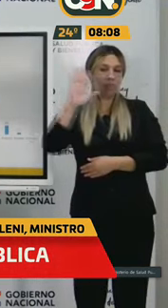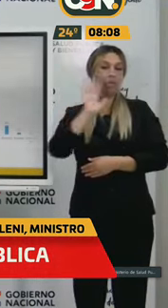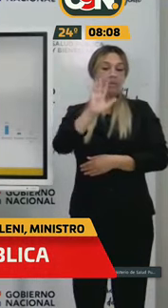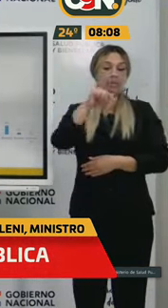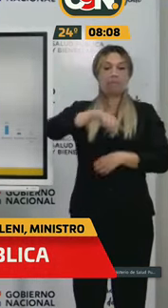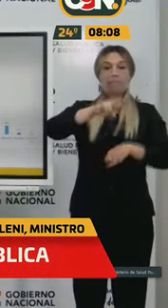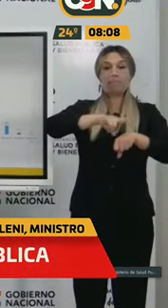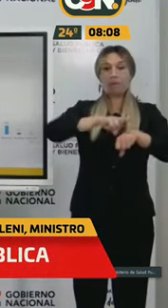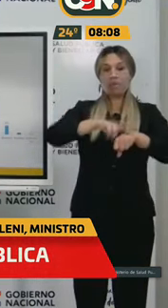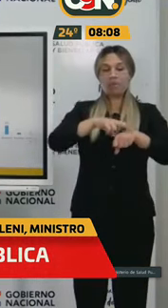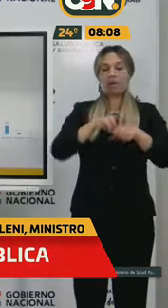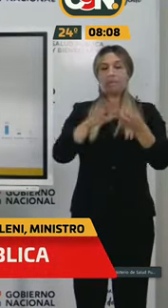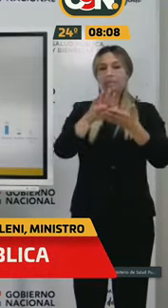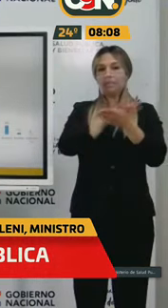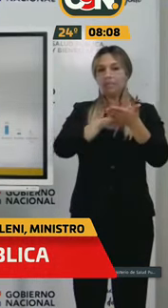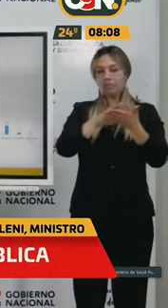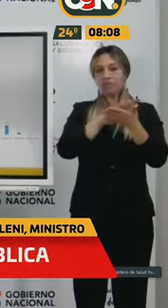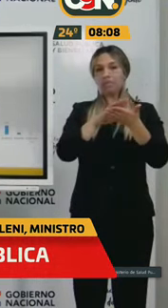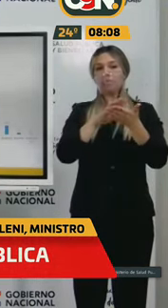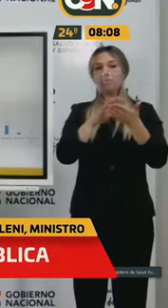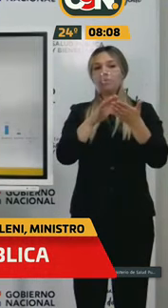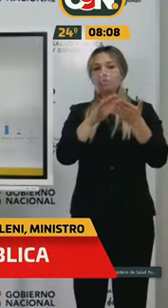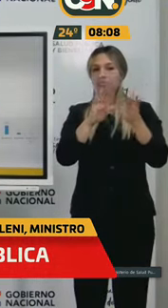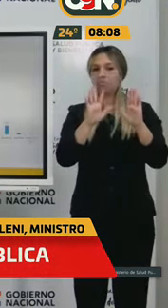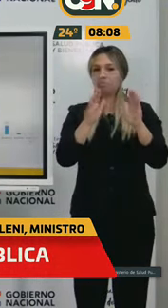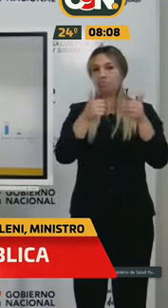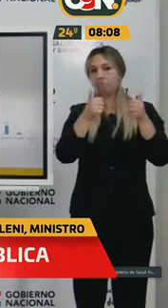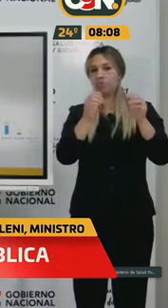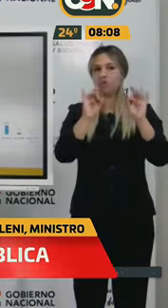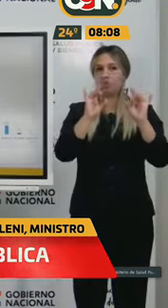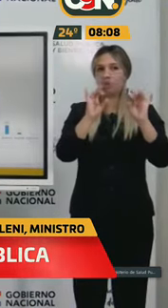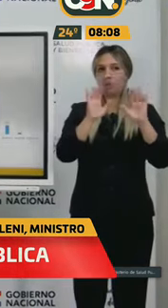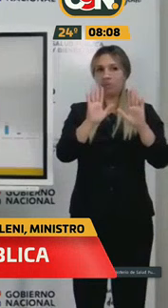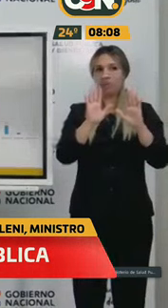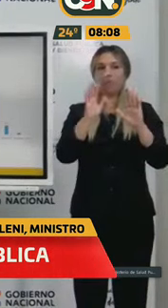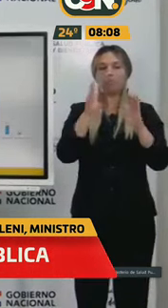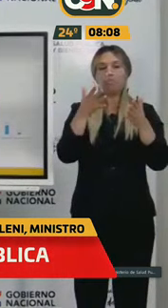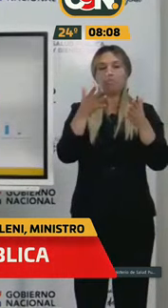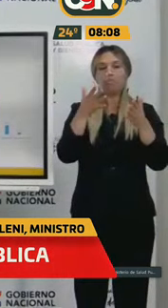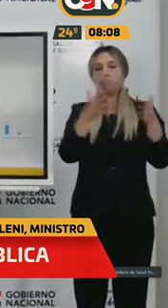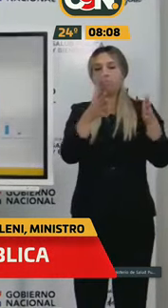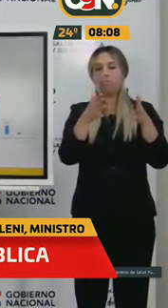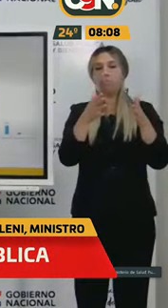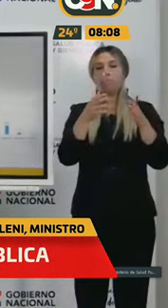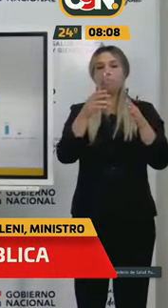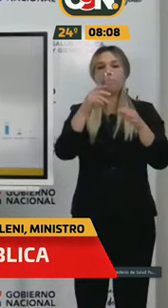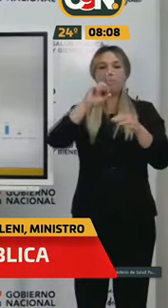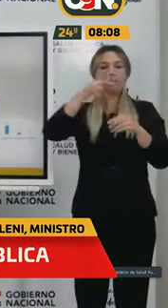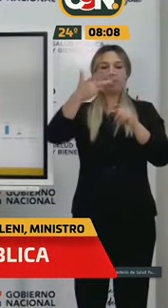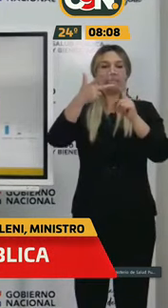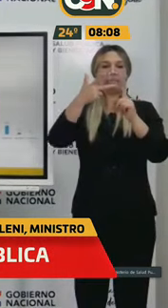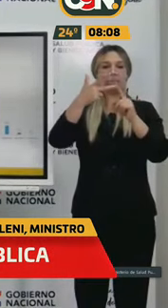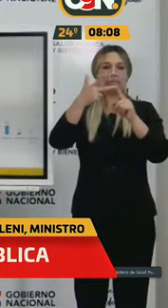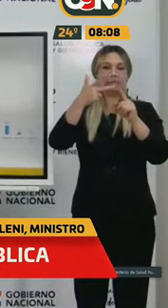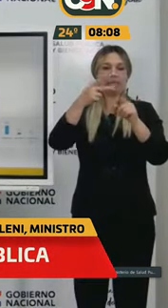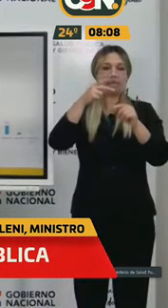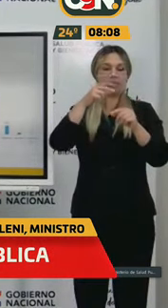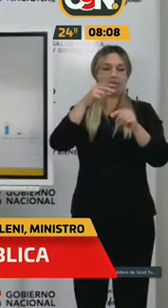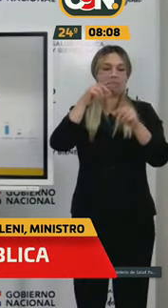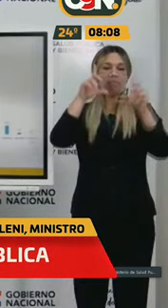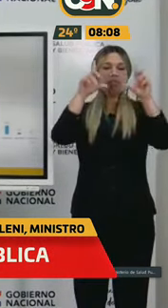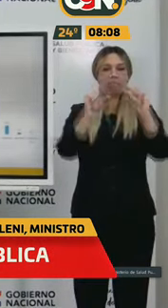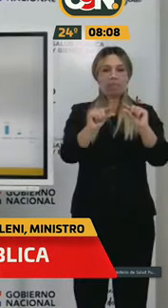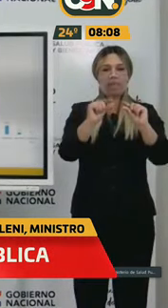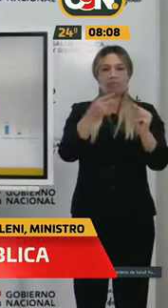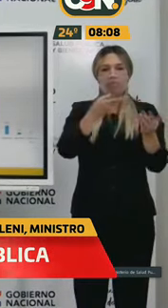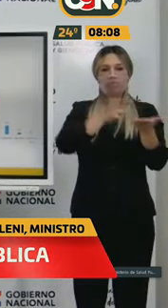se encuentra en una situación muy similar, ¿verdad? Somos más o menos el tercer país con la menor tasa